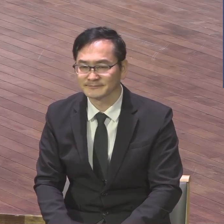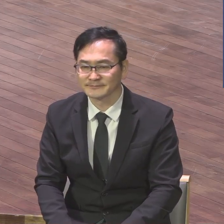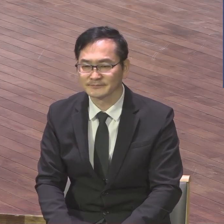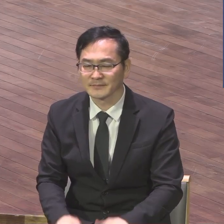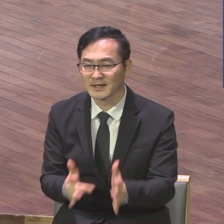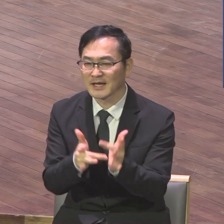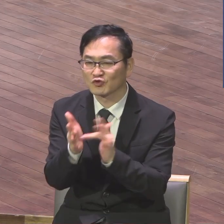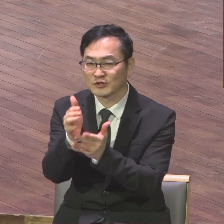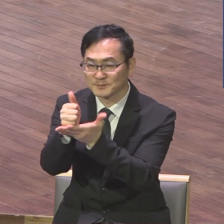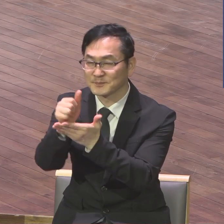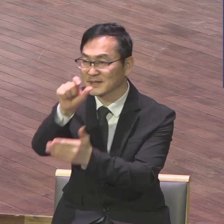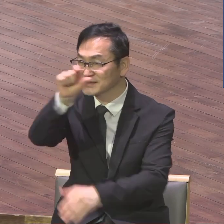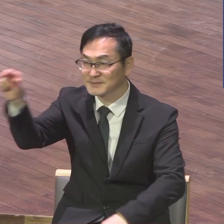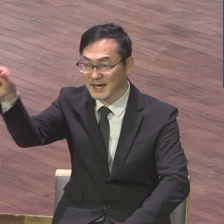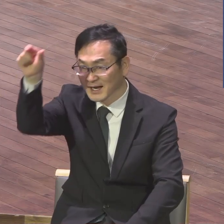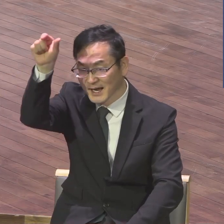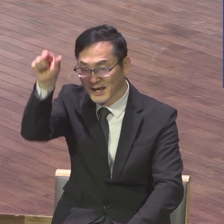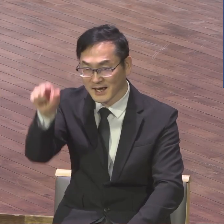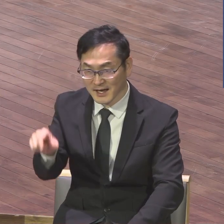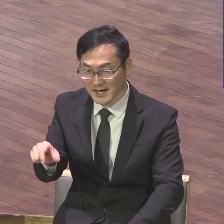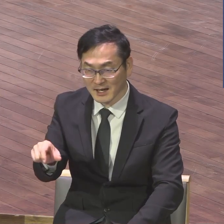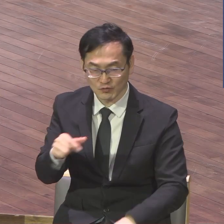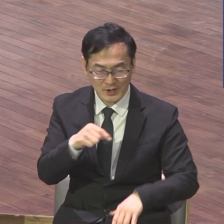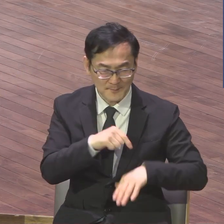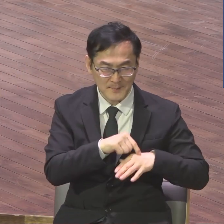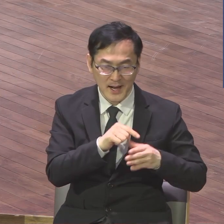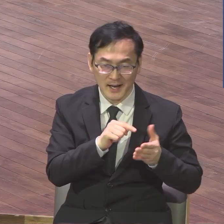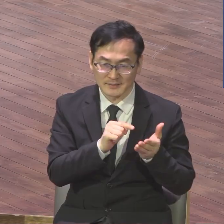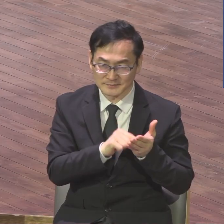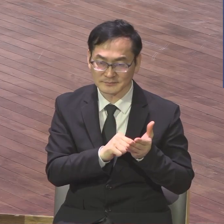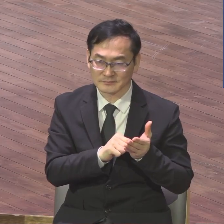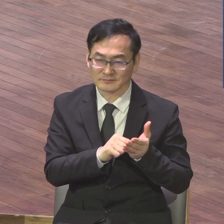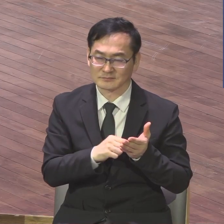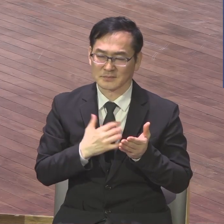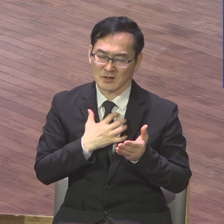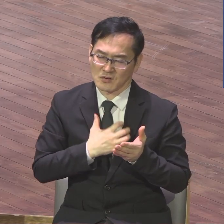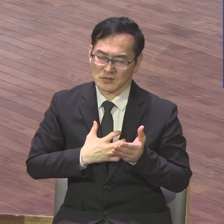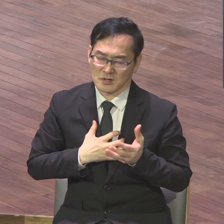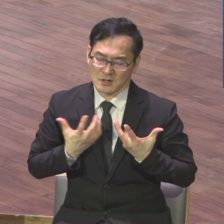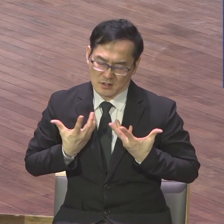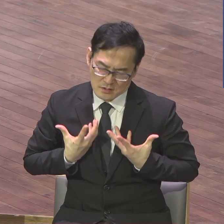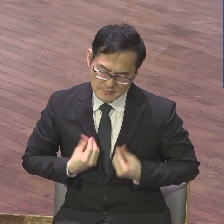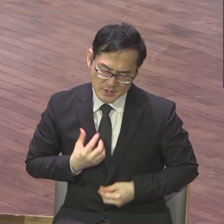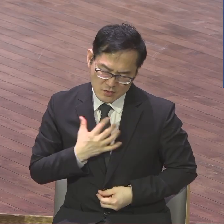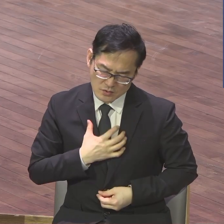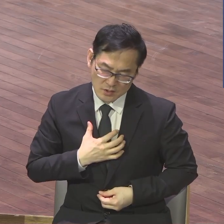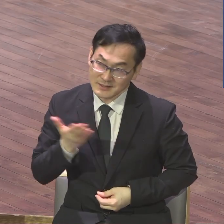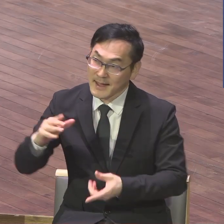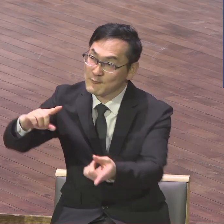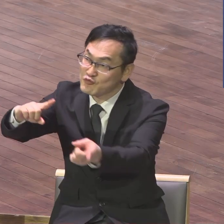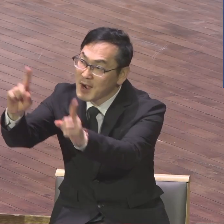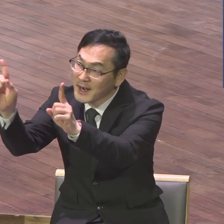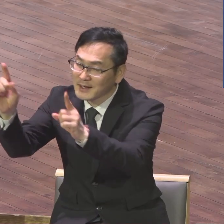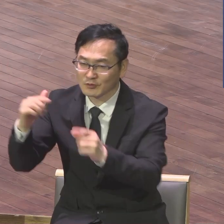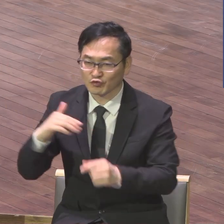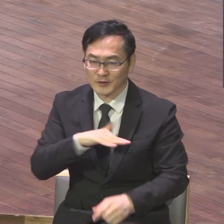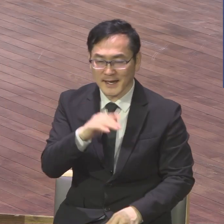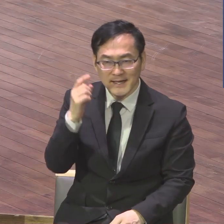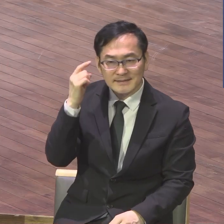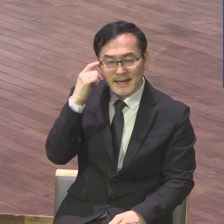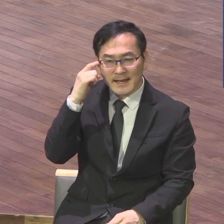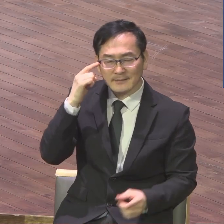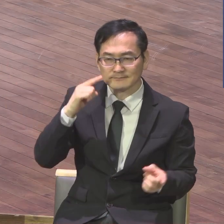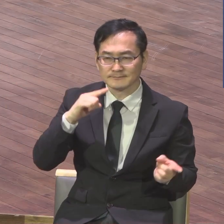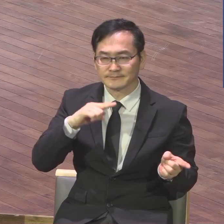예수님의 십자가가 우리의 마음을 무너뜨리는 사건이라면 예수님의 부활은 우리의 생각과